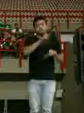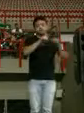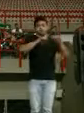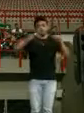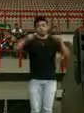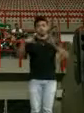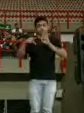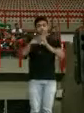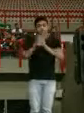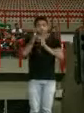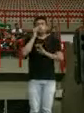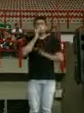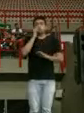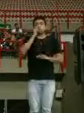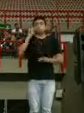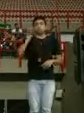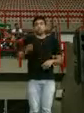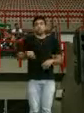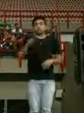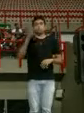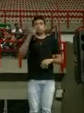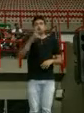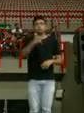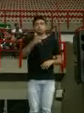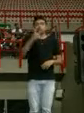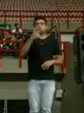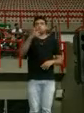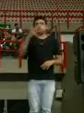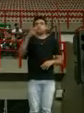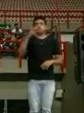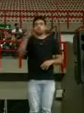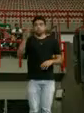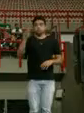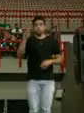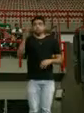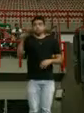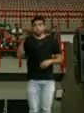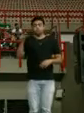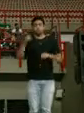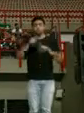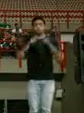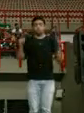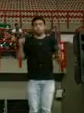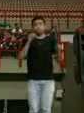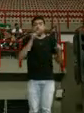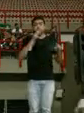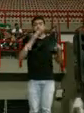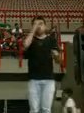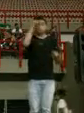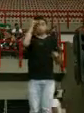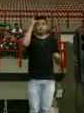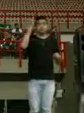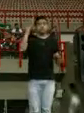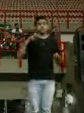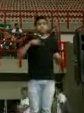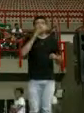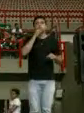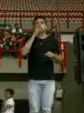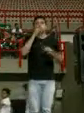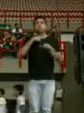fundamental típica para as mulheres é da ordem de 250 Hz. Entretanto, uma pessoa pode variar